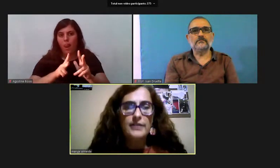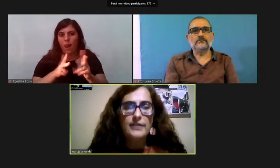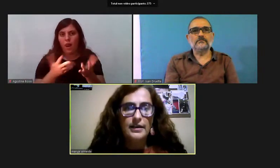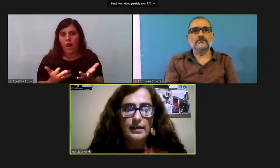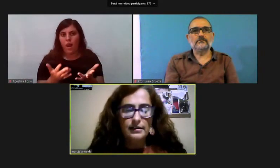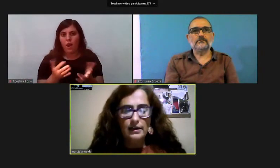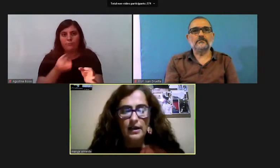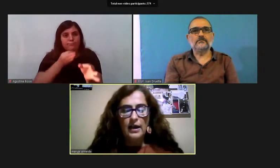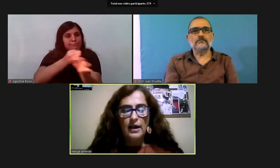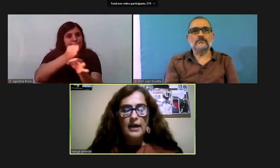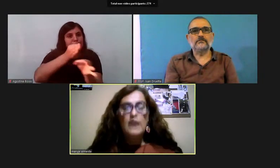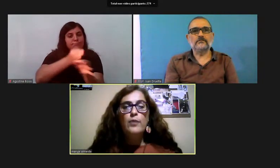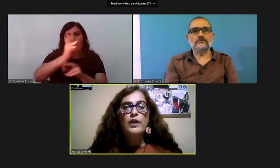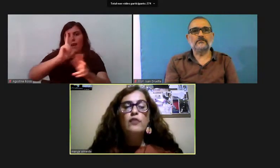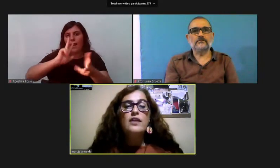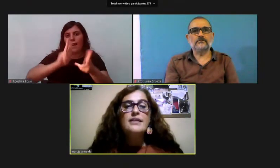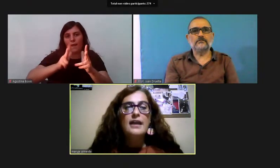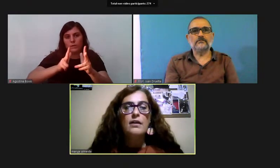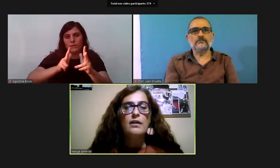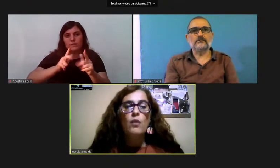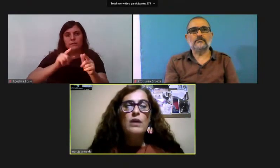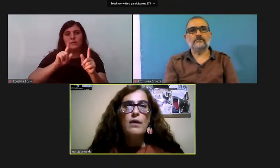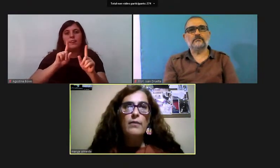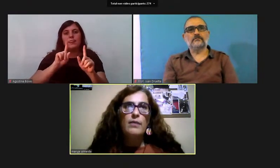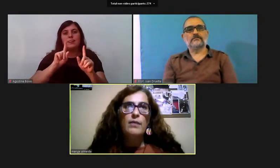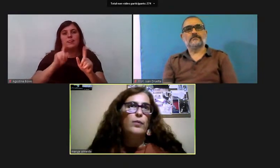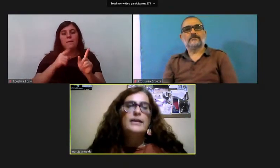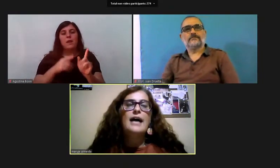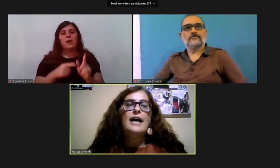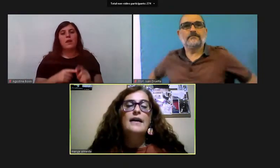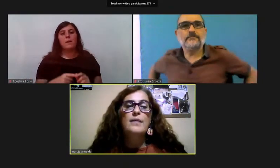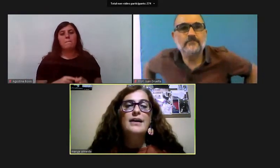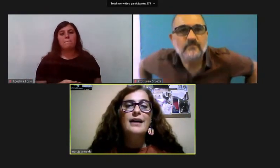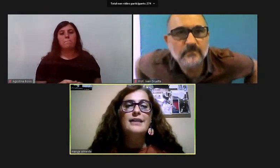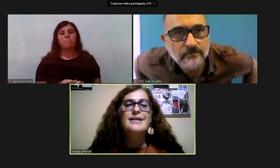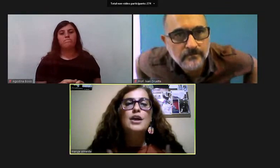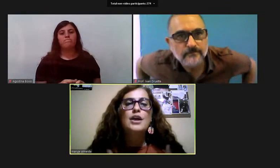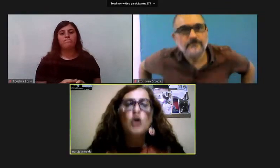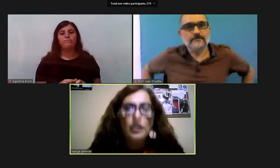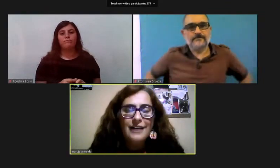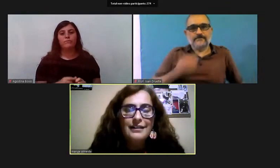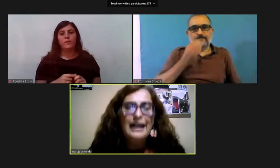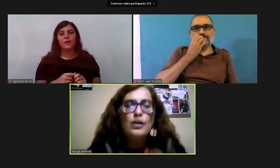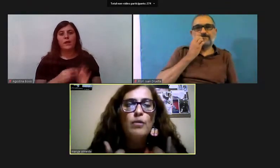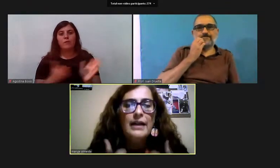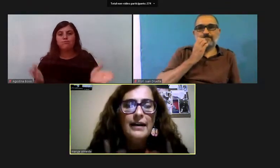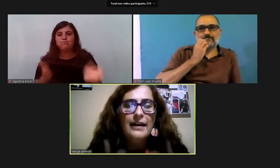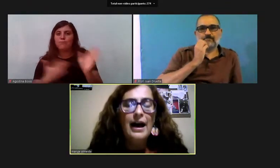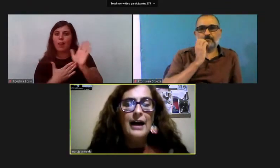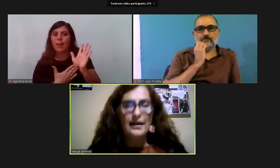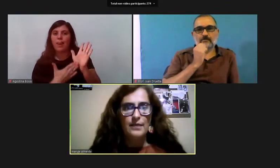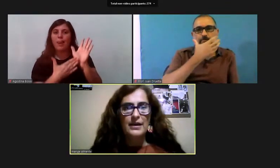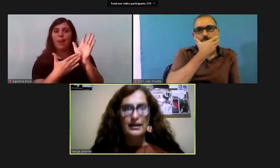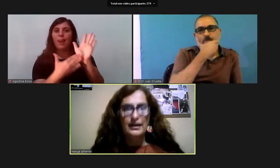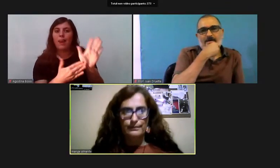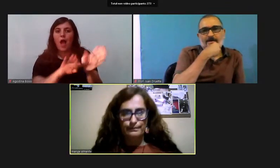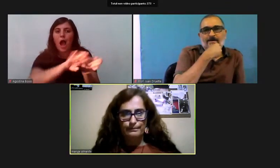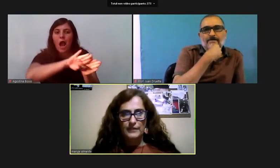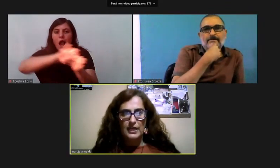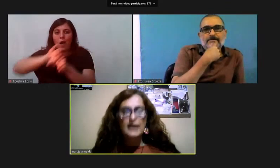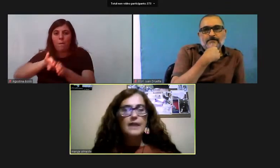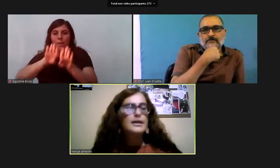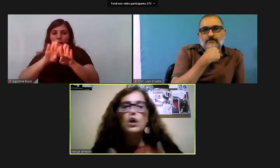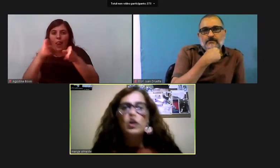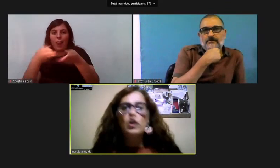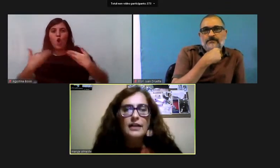lengua de señas, y poder ofrecer propuestas académicas que se corran de la normalidad académica,